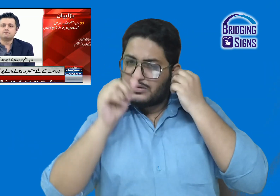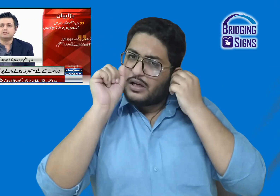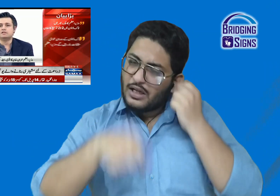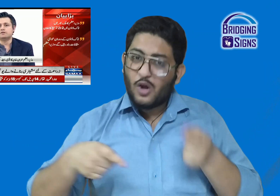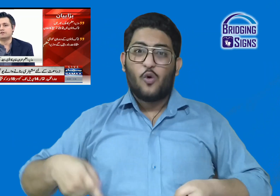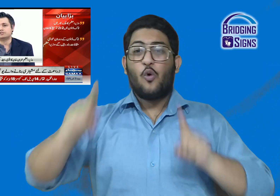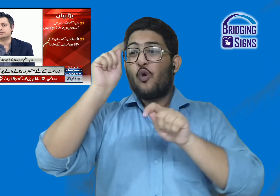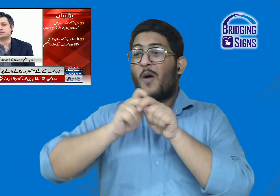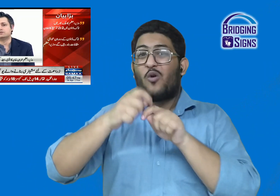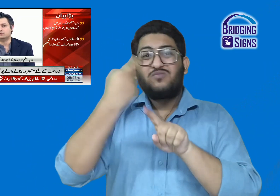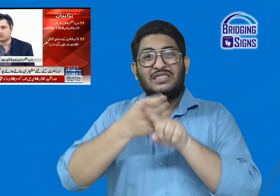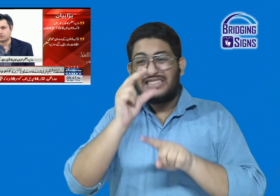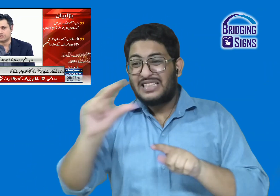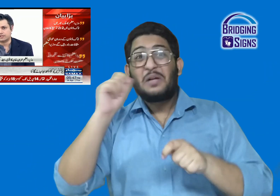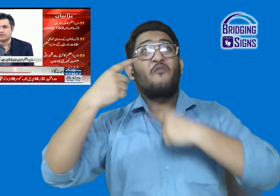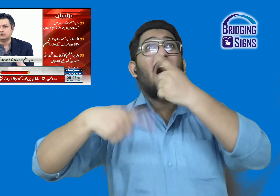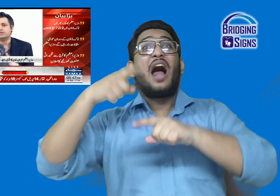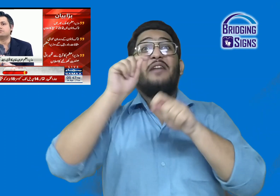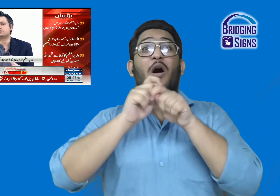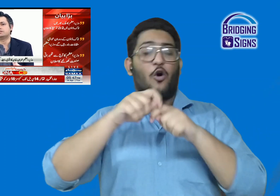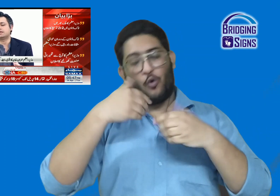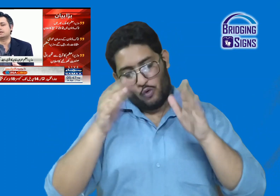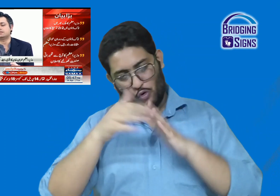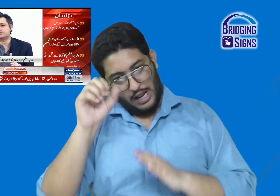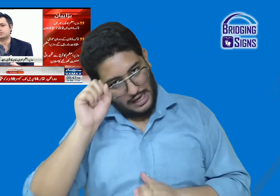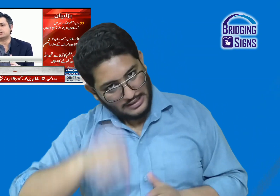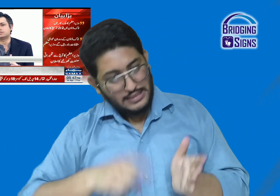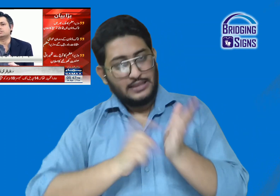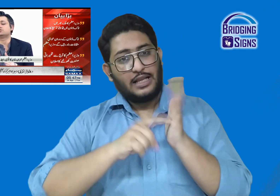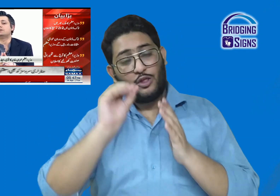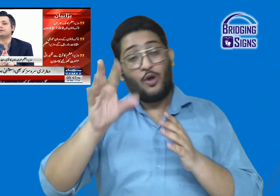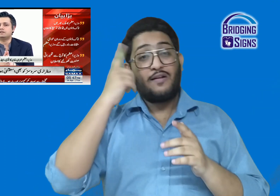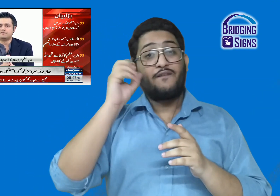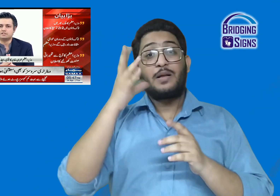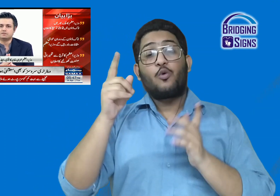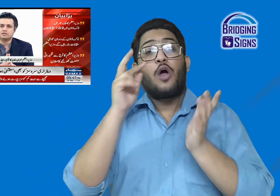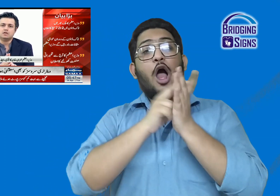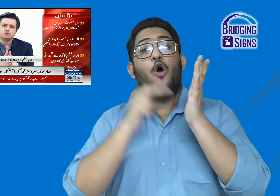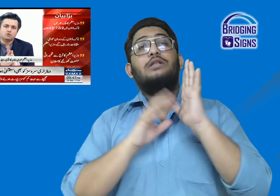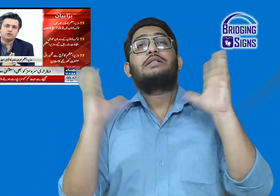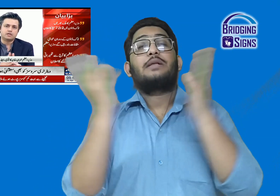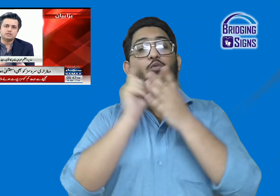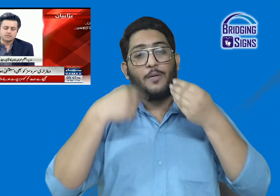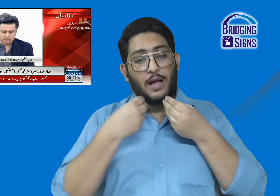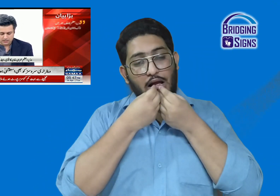प्री फैब मटीरियल मैन्युफैक्चरर्स हैं उनको खोला जाए। तो ये वो सनत है कंस्ट्रक्शन के साथ जिसको हम पहले फेज़ में